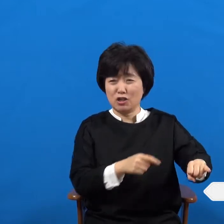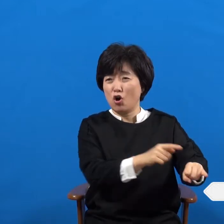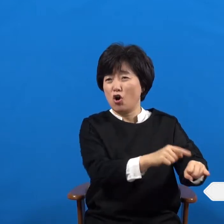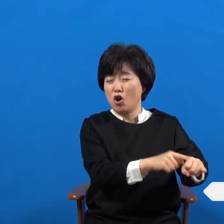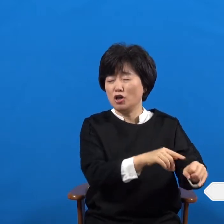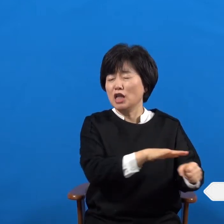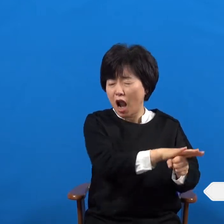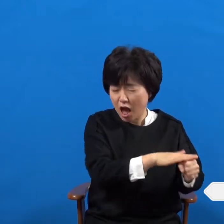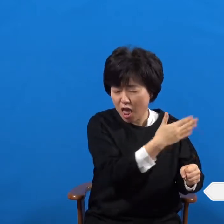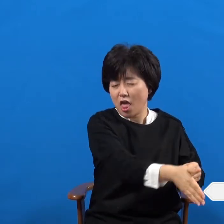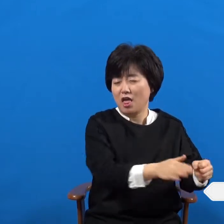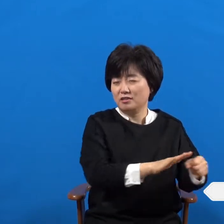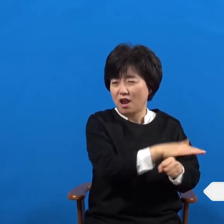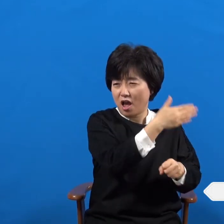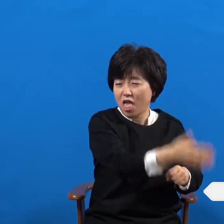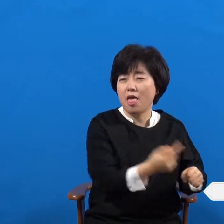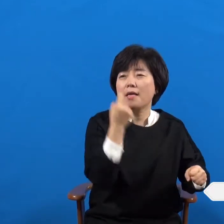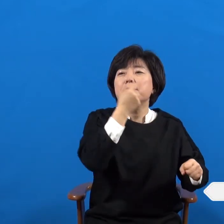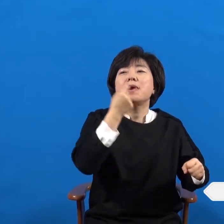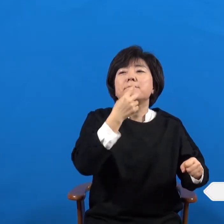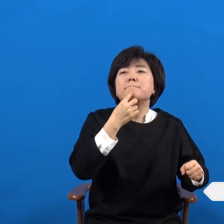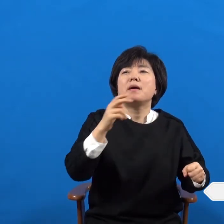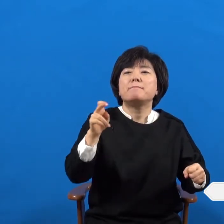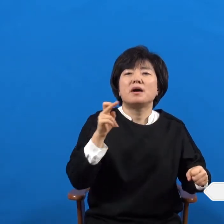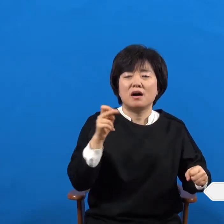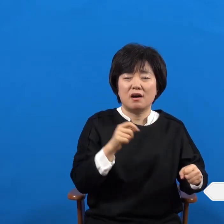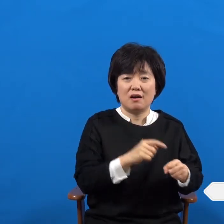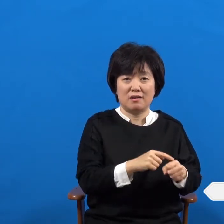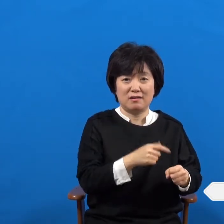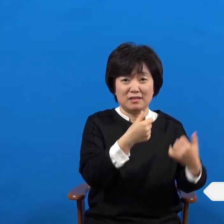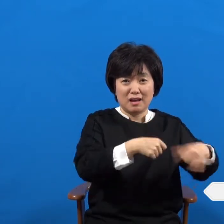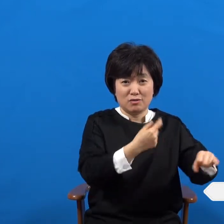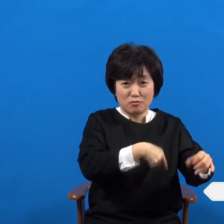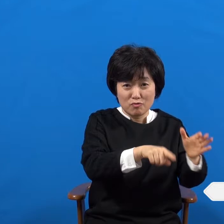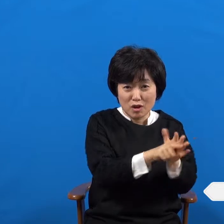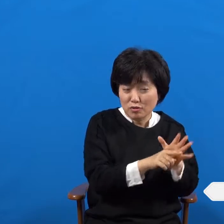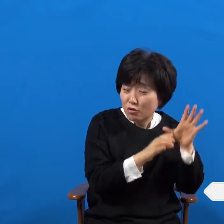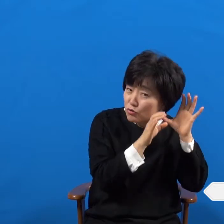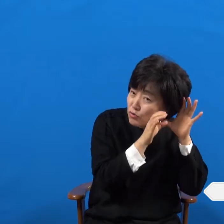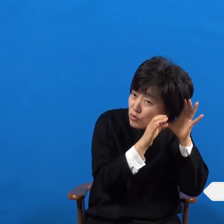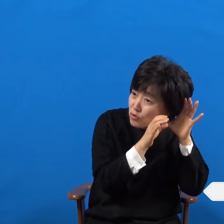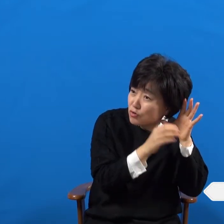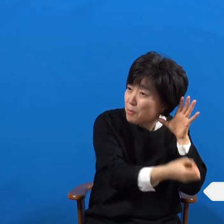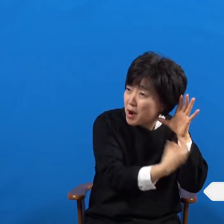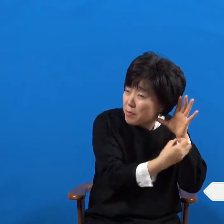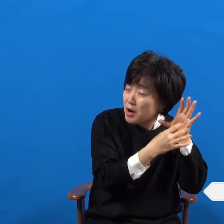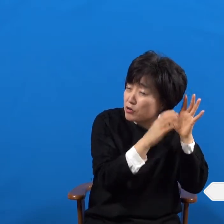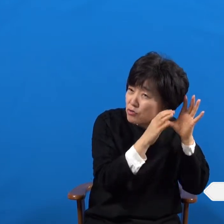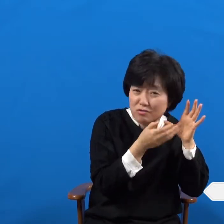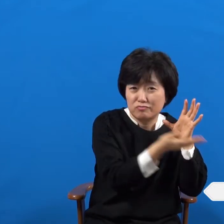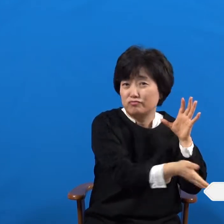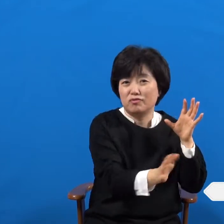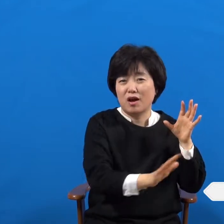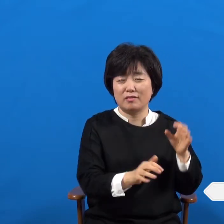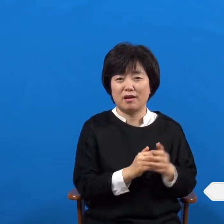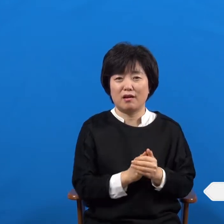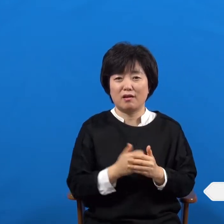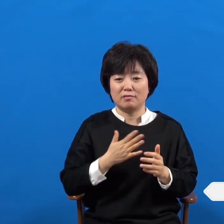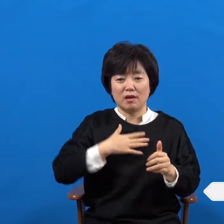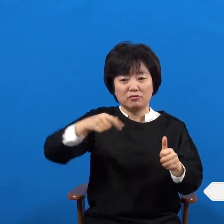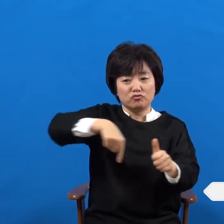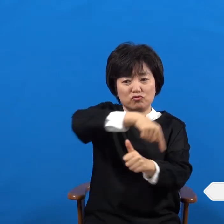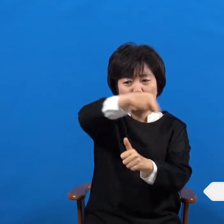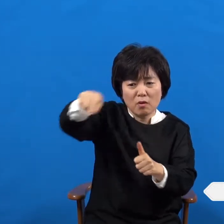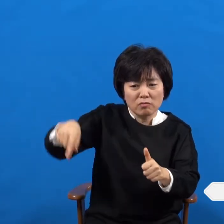기울이지 않습니다. 큰 희생을 말하지 않습니다. 내 주변에서 적은 것이지만